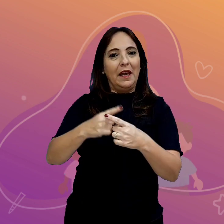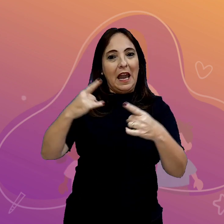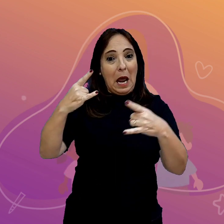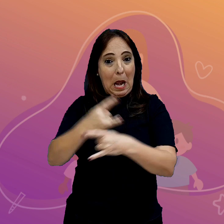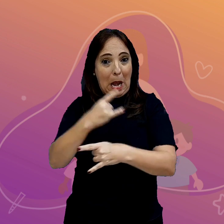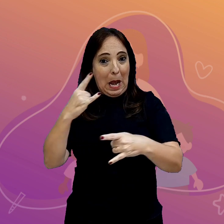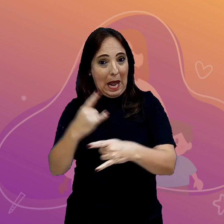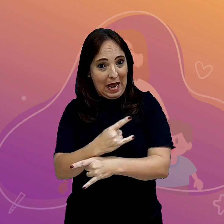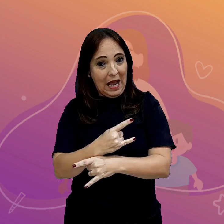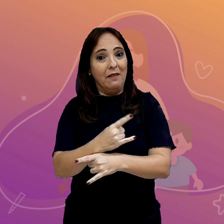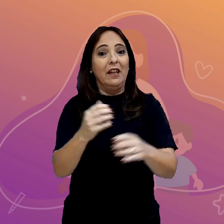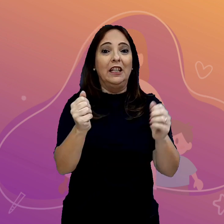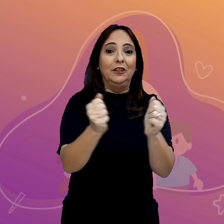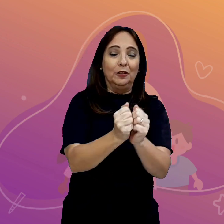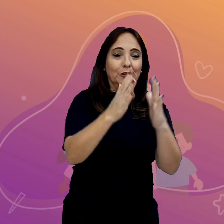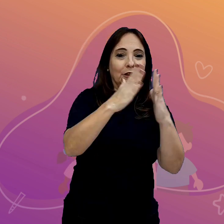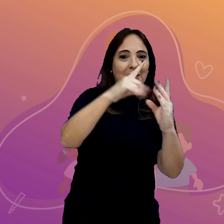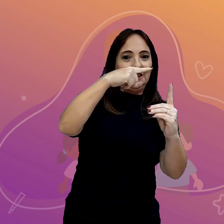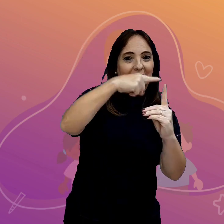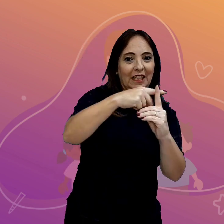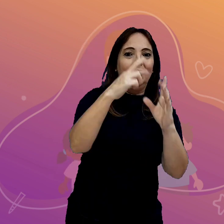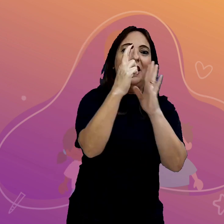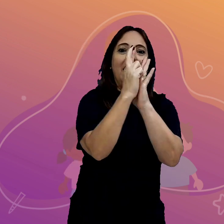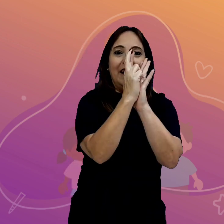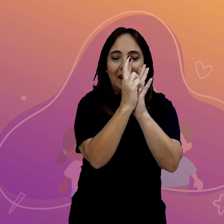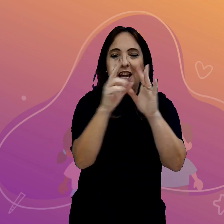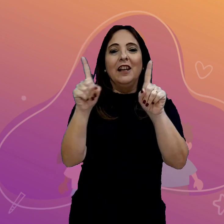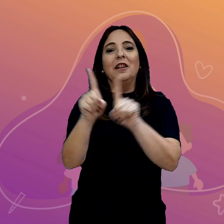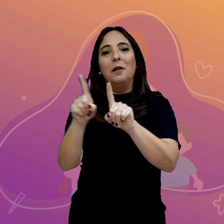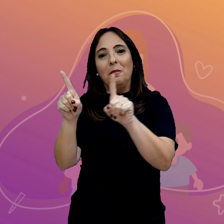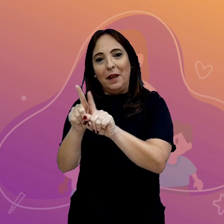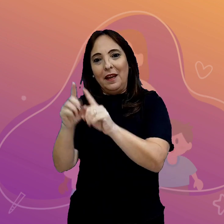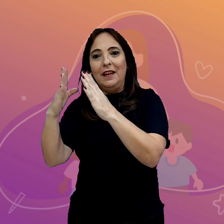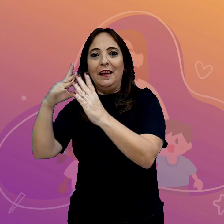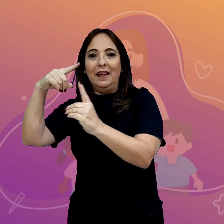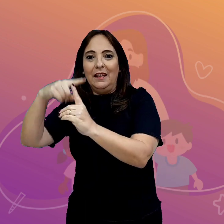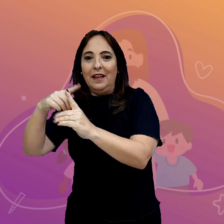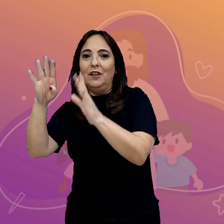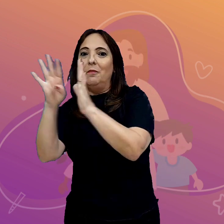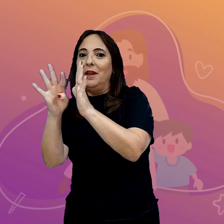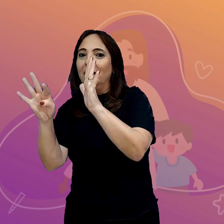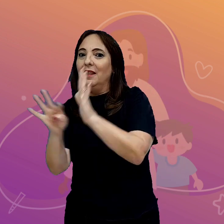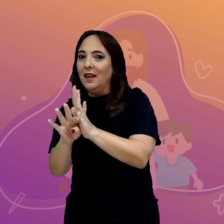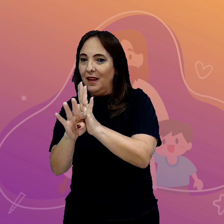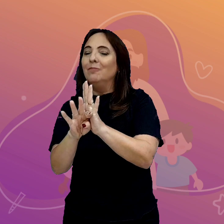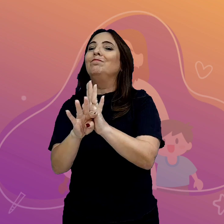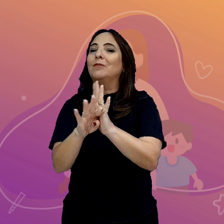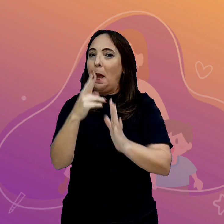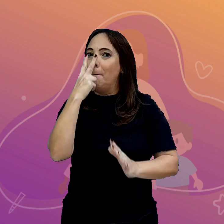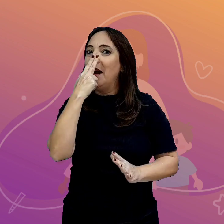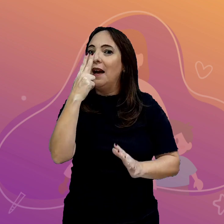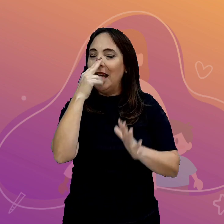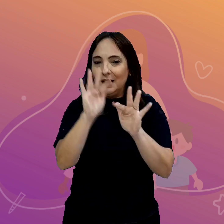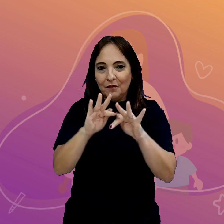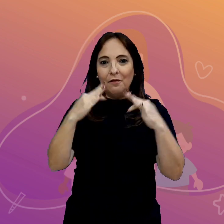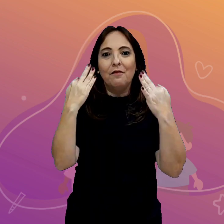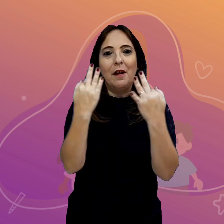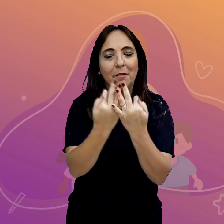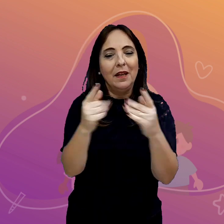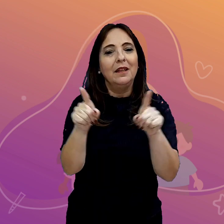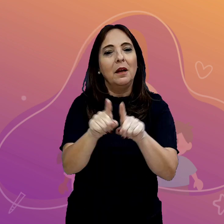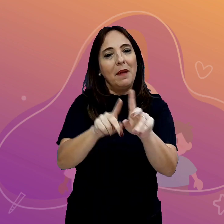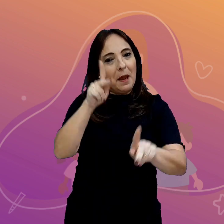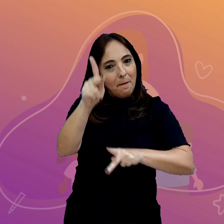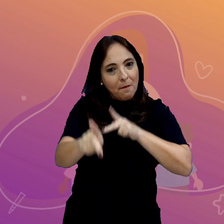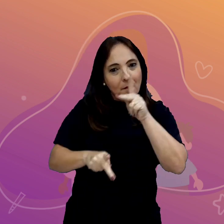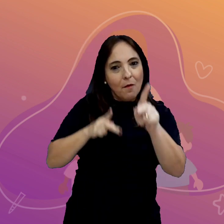cara de Igreja Barão da Taquara, tem cara de recreio, tem cara de família, de povo de Deus, e o povo de Deus está